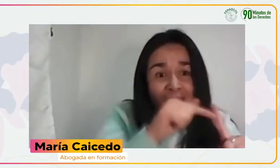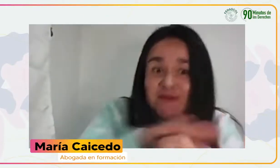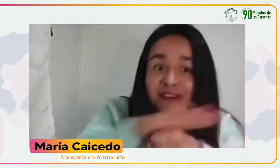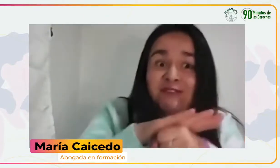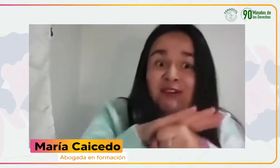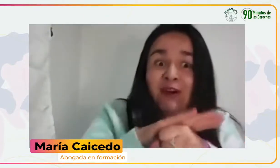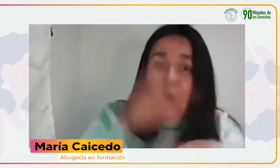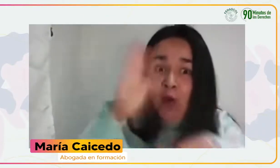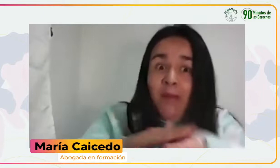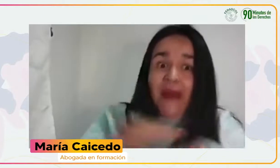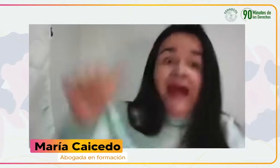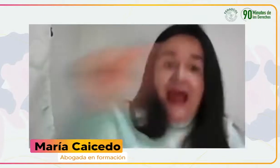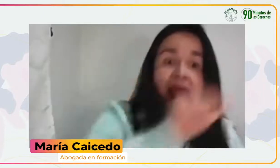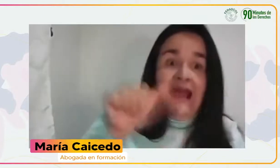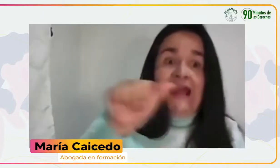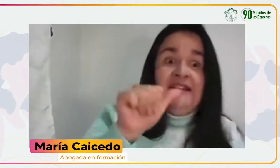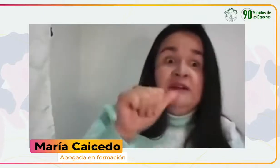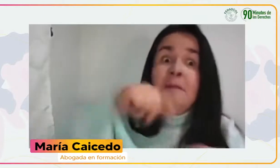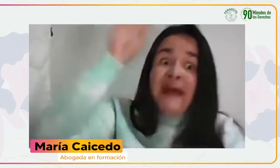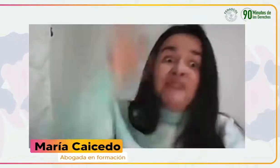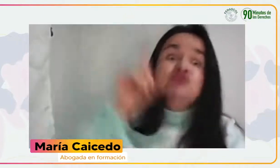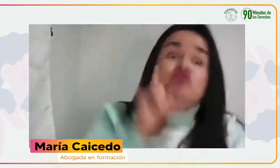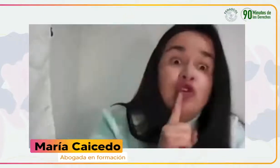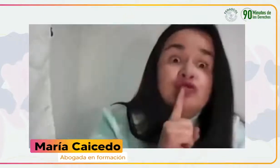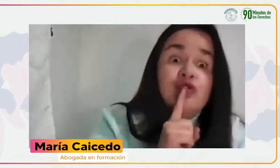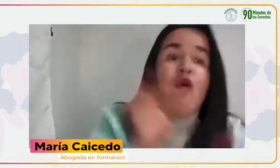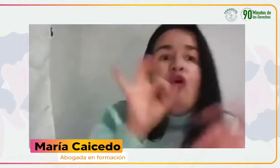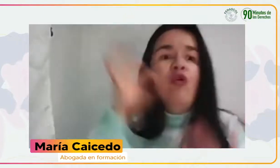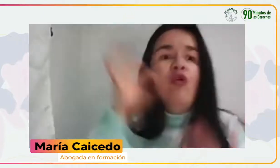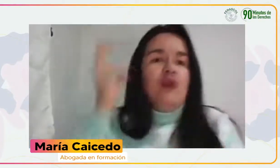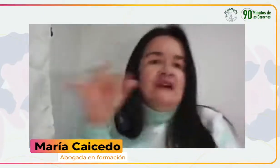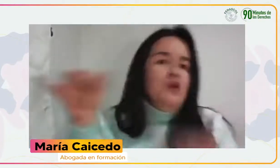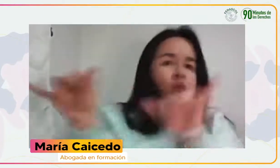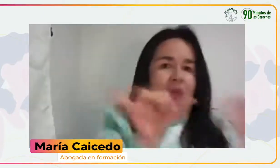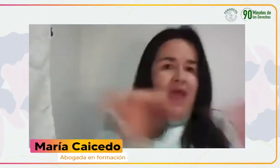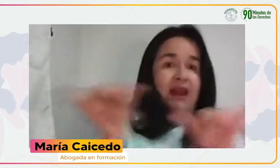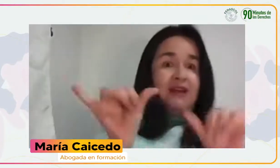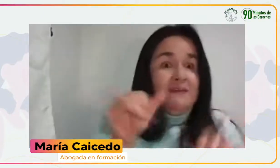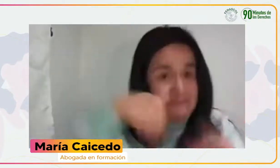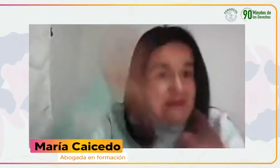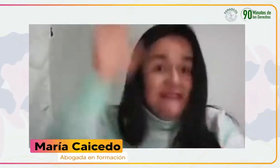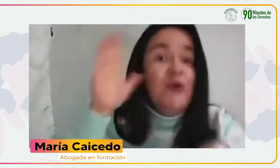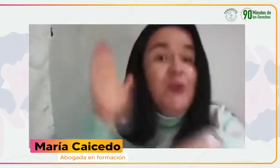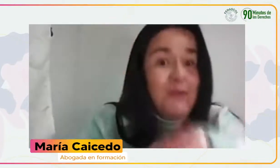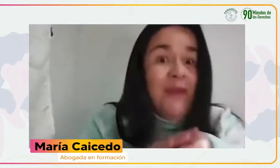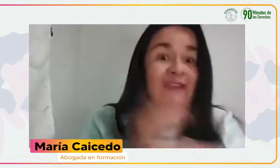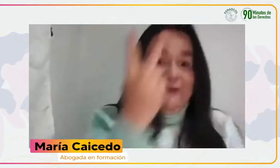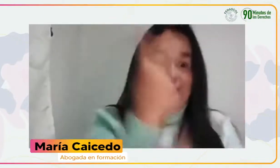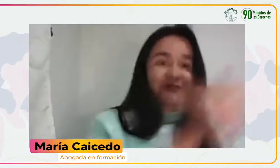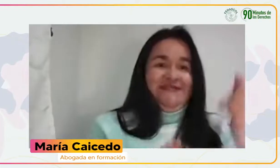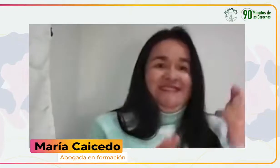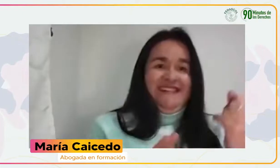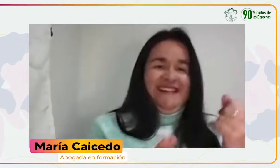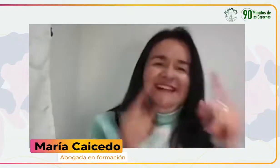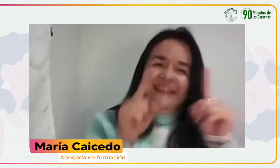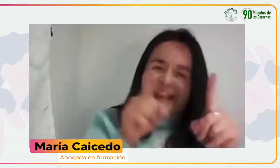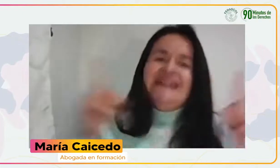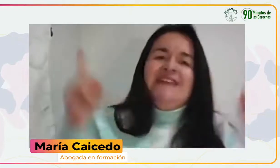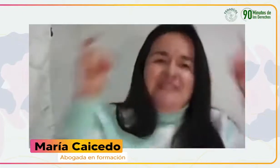fluido, y entonces las mujeres somos las que tenemos que vernos de pronto un poco discriminadas, y ha sido por